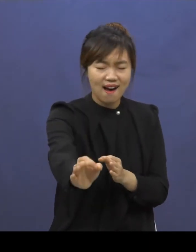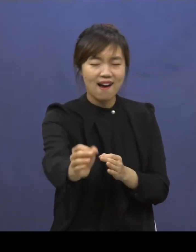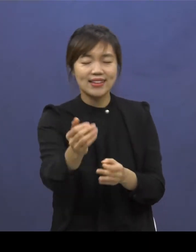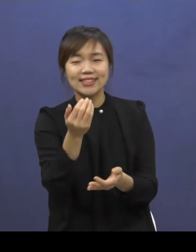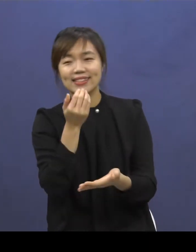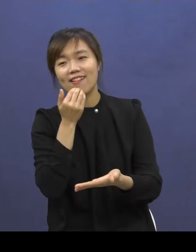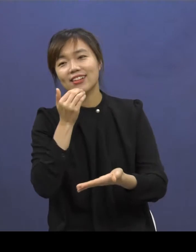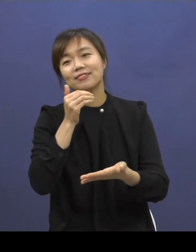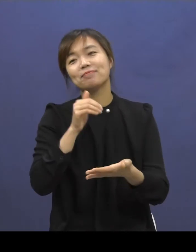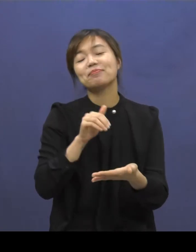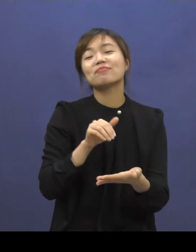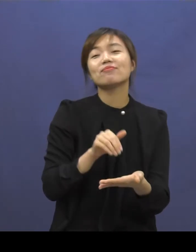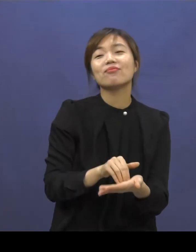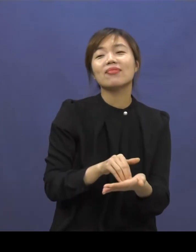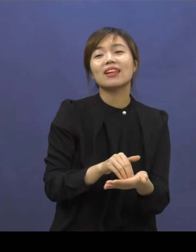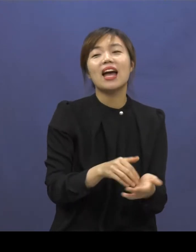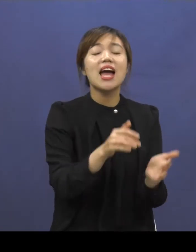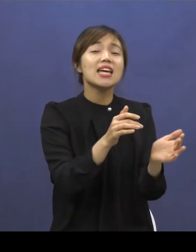반석